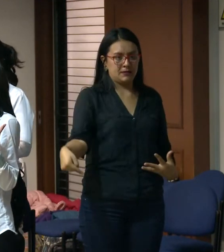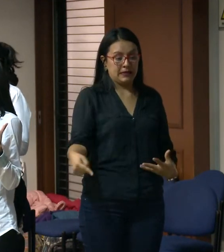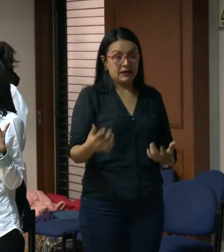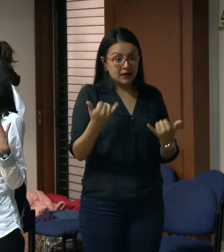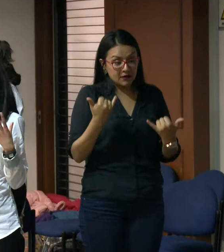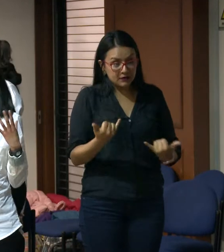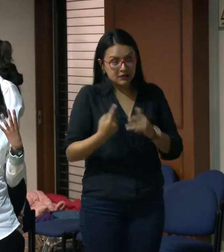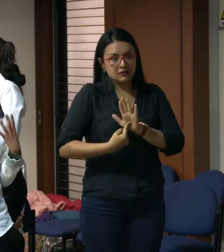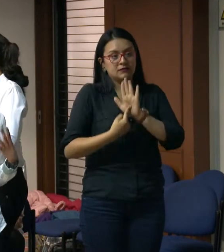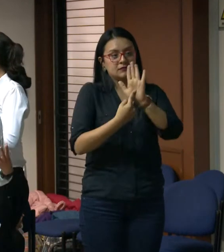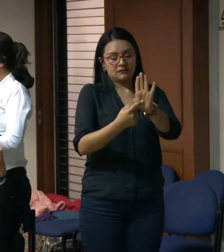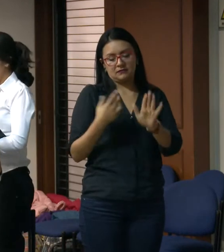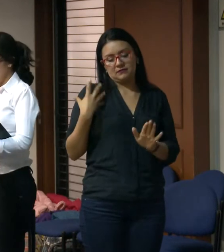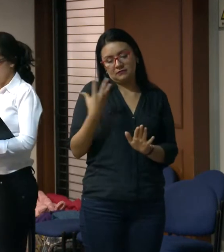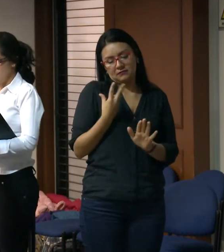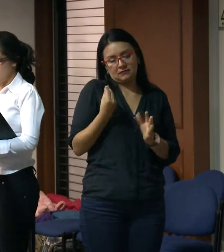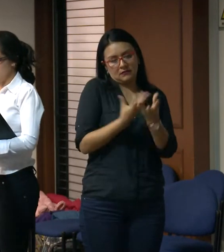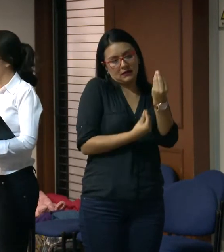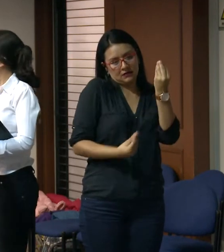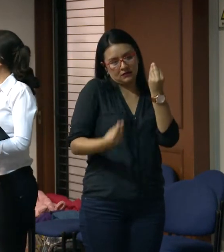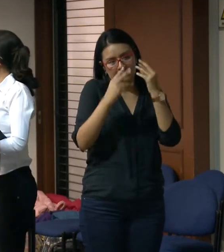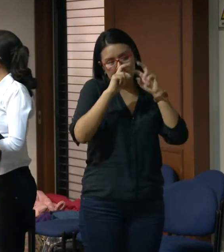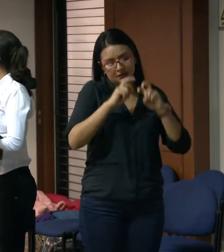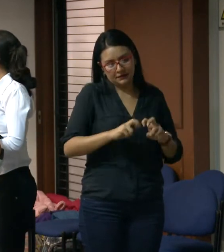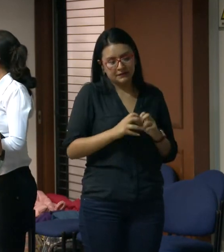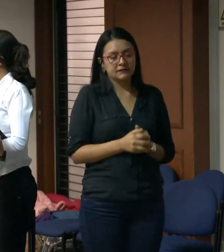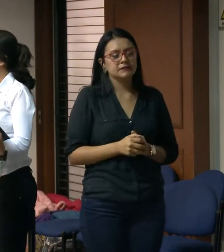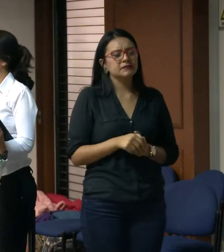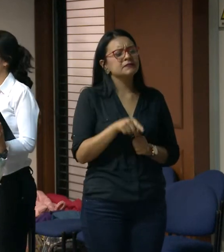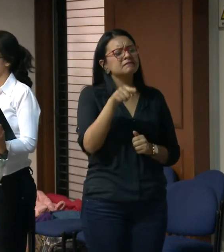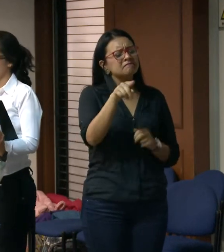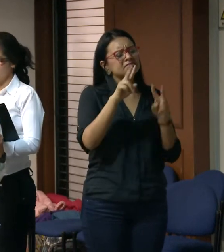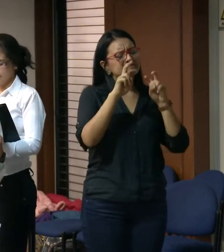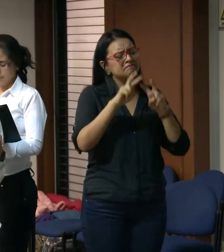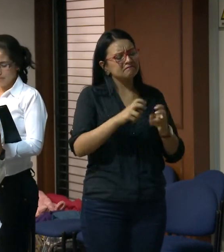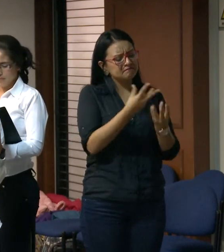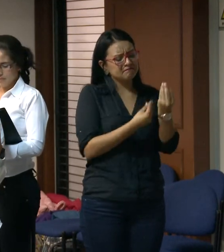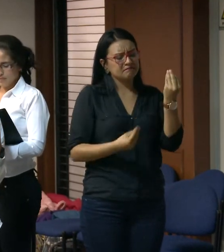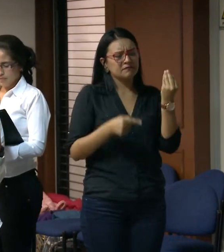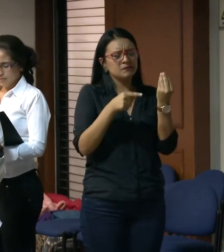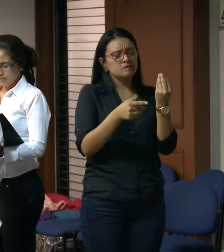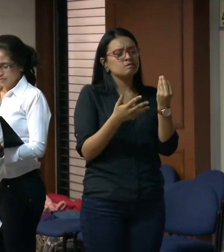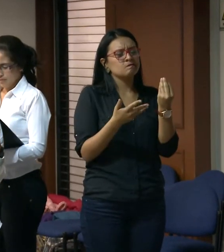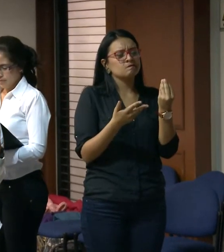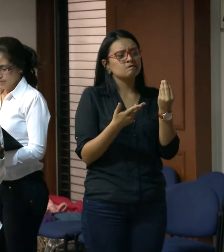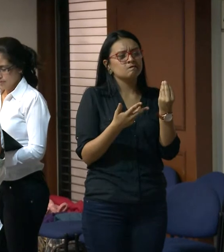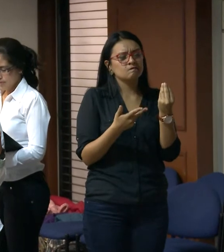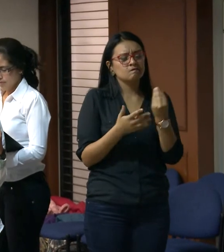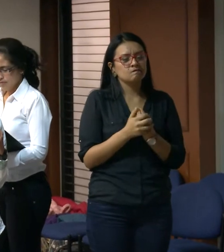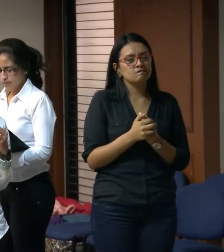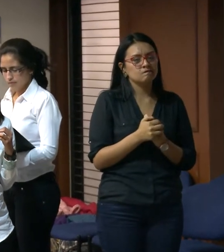les vamos a presentar nuestras categorías de investigación. Estas categorías